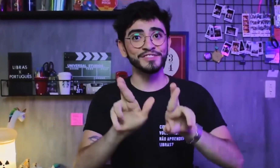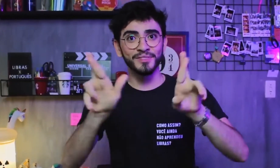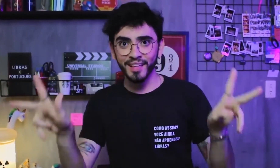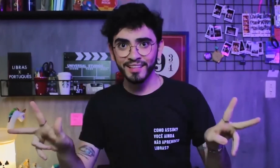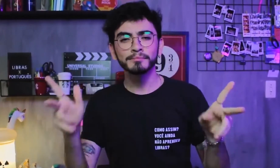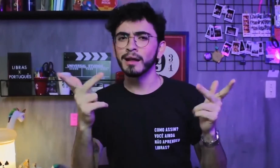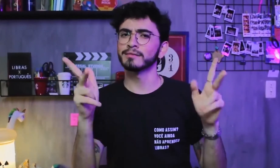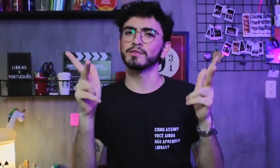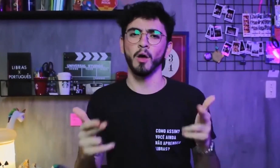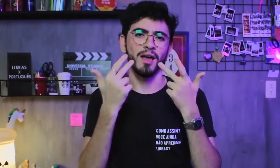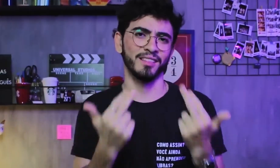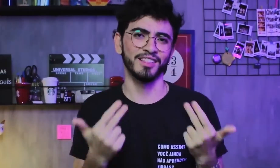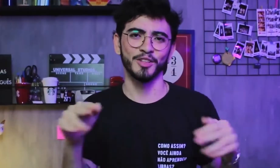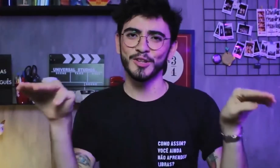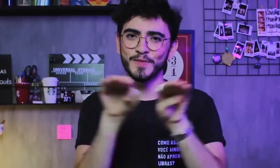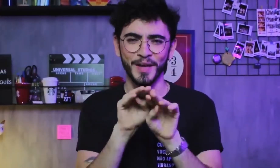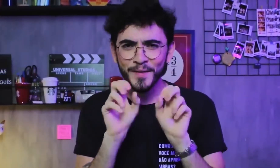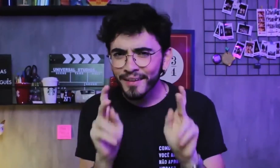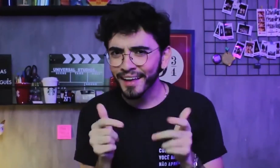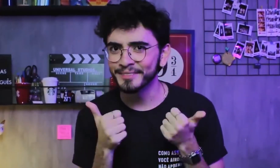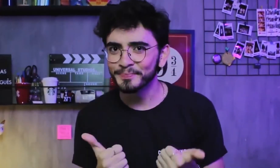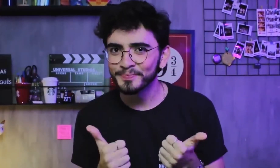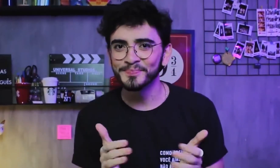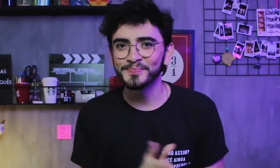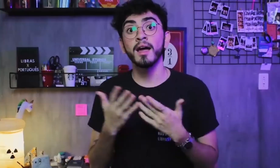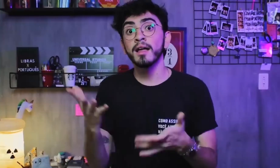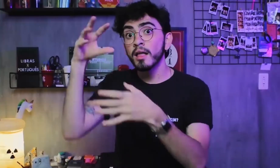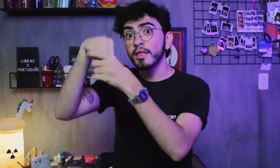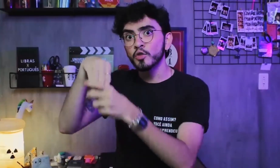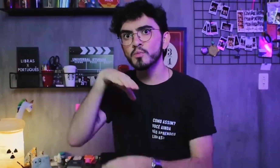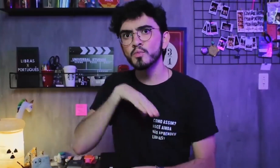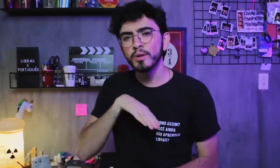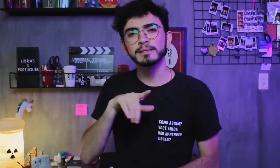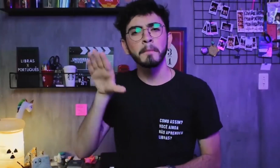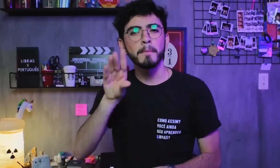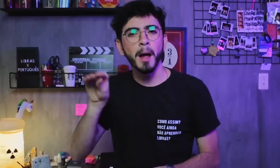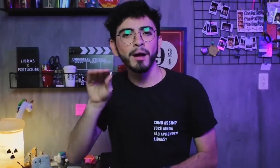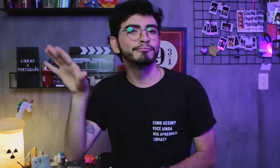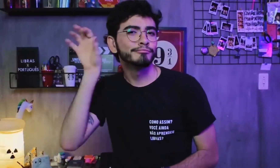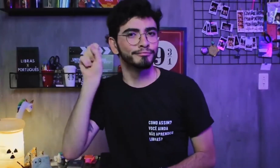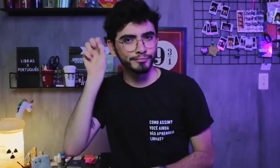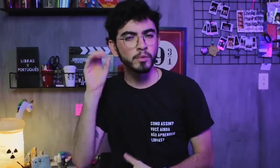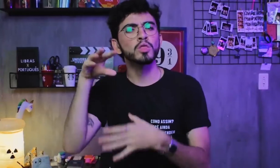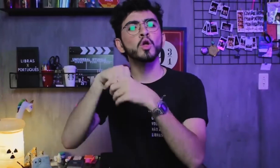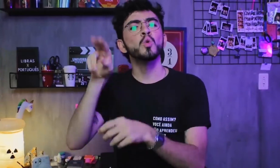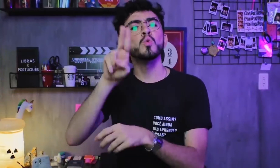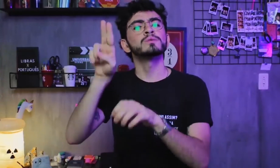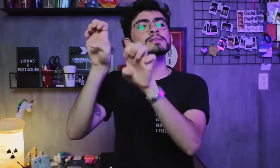duas são línguas independentes, tá? O português, sendo uma língua oral